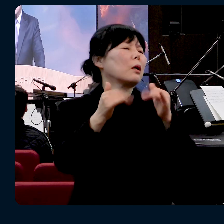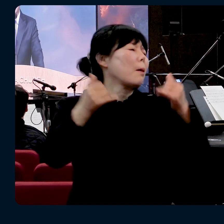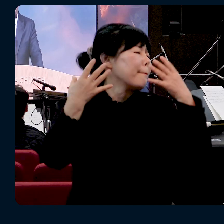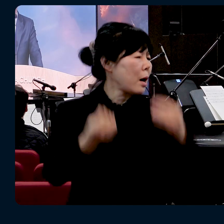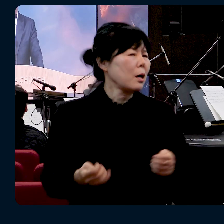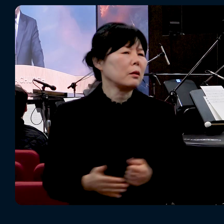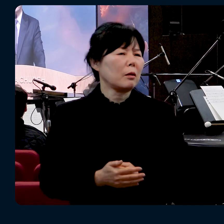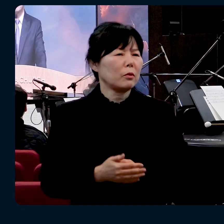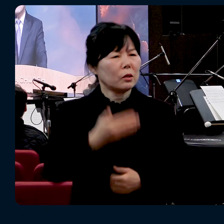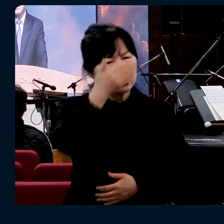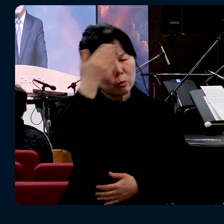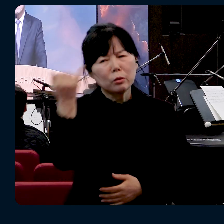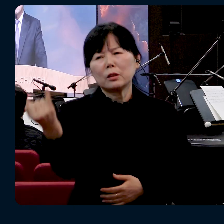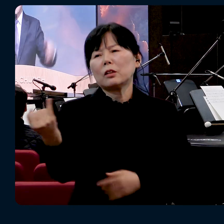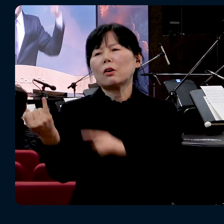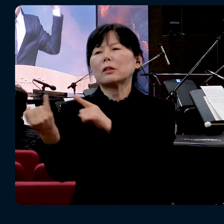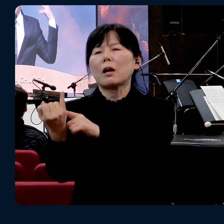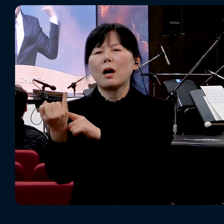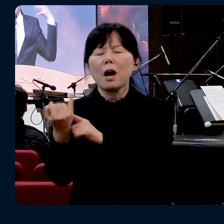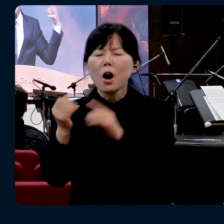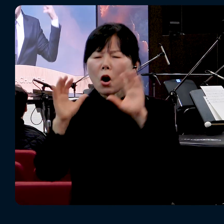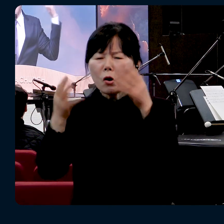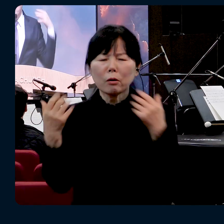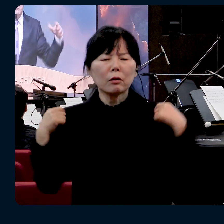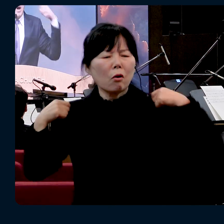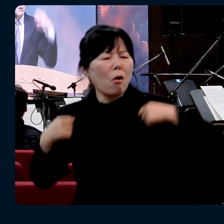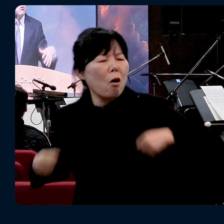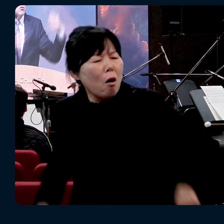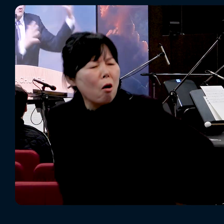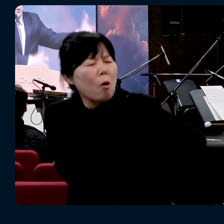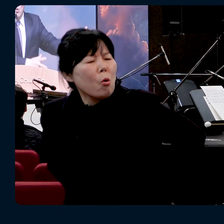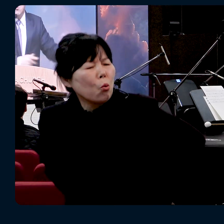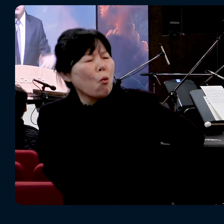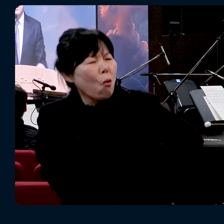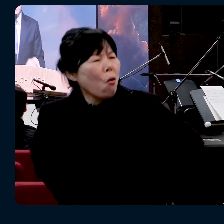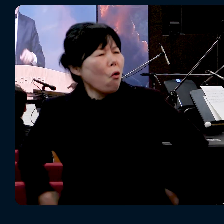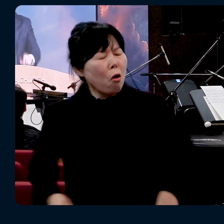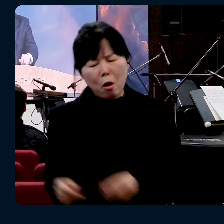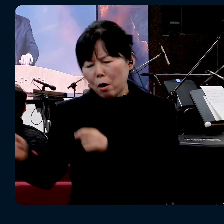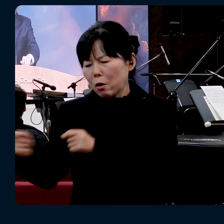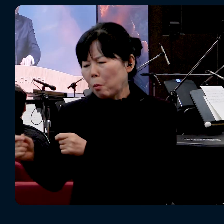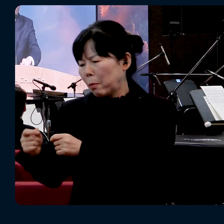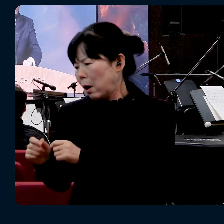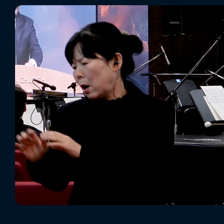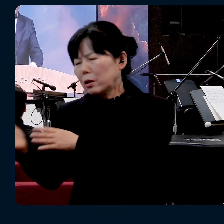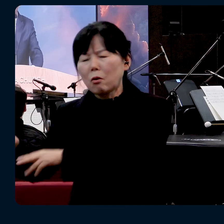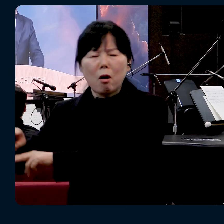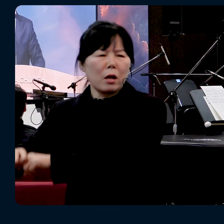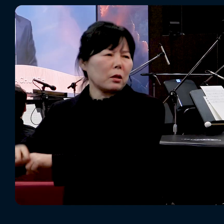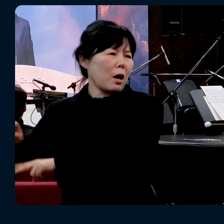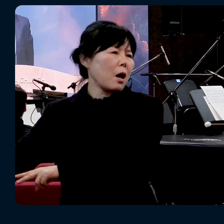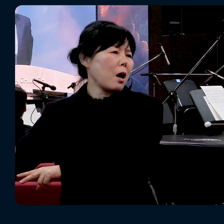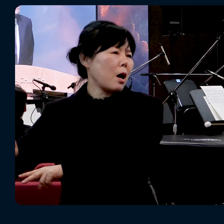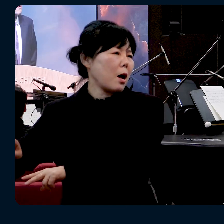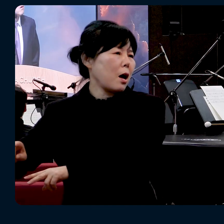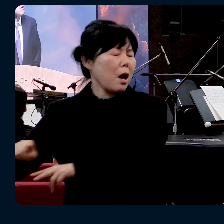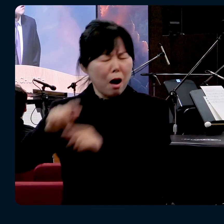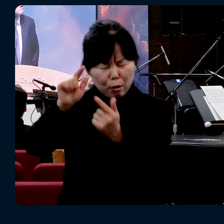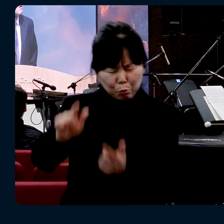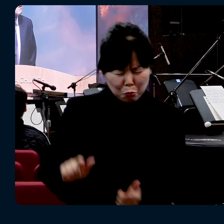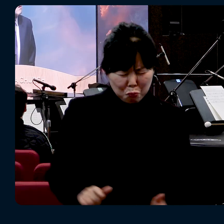그러니까 젊은 여자가 그 애기 업고 안고 옆에 놓고 하루 종일 벽돌을